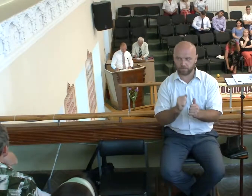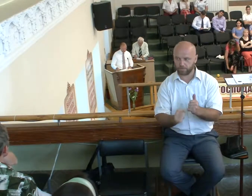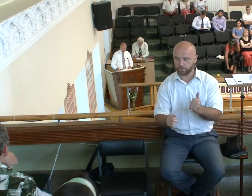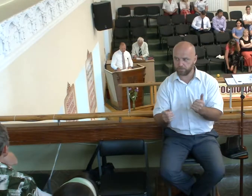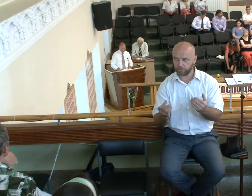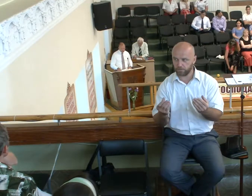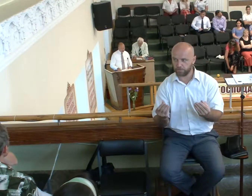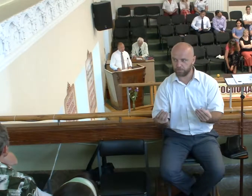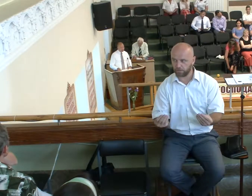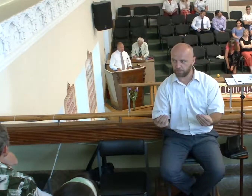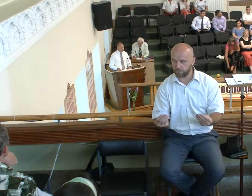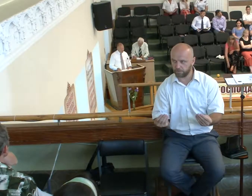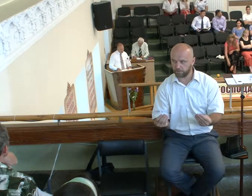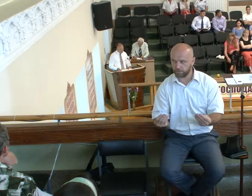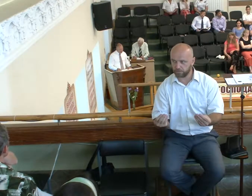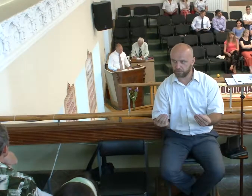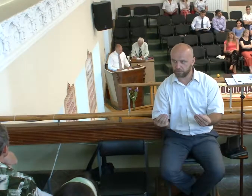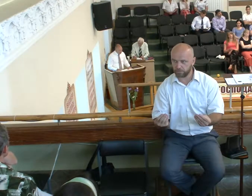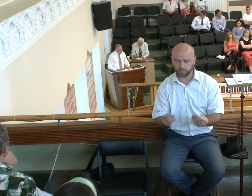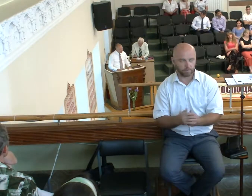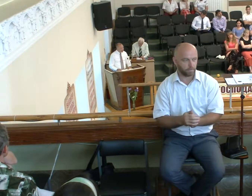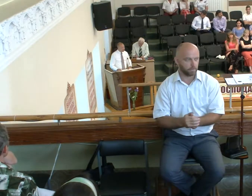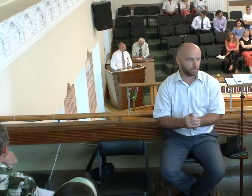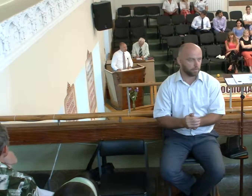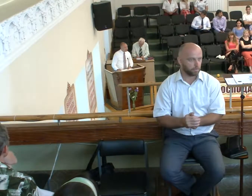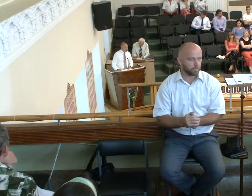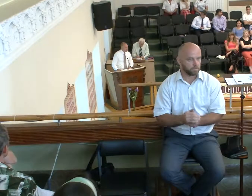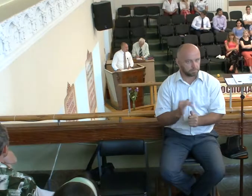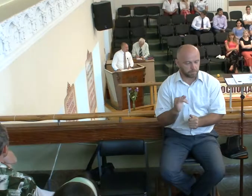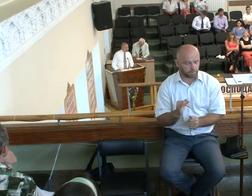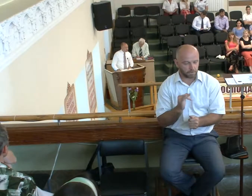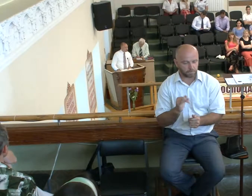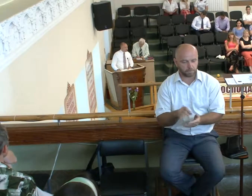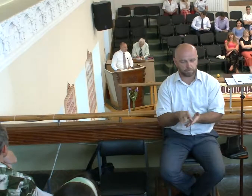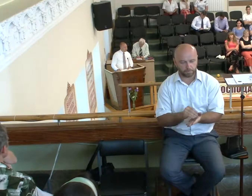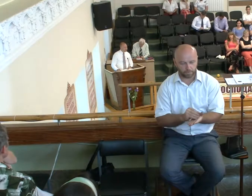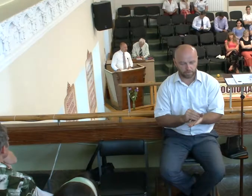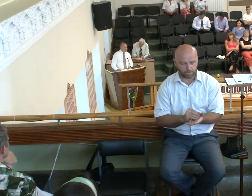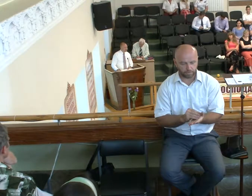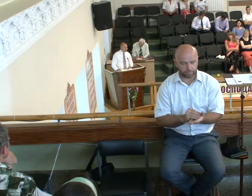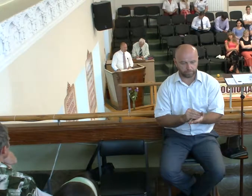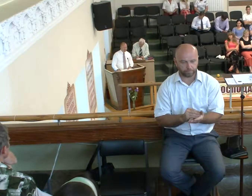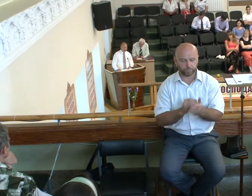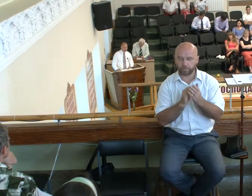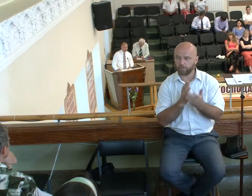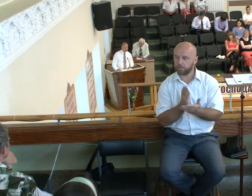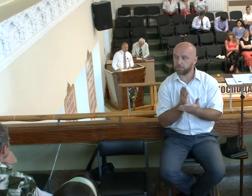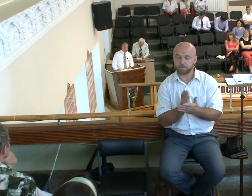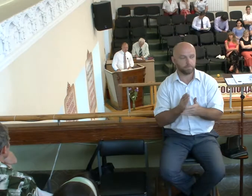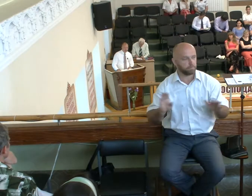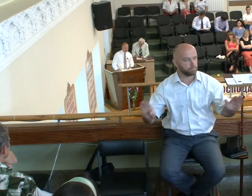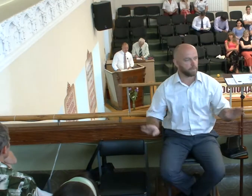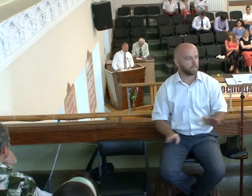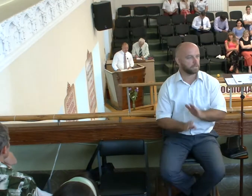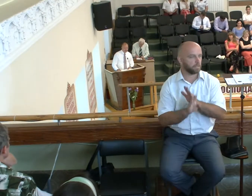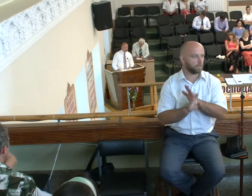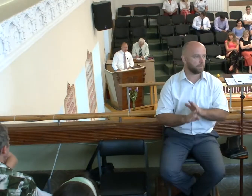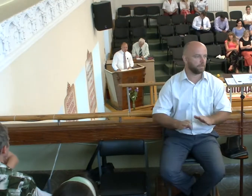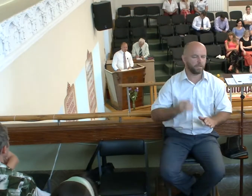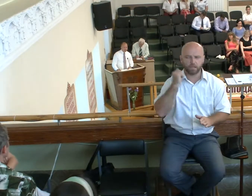нас имеет свободу выбора. Интересный пример – вот песня, очень старая песня,